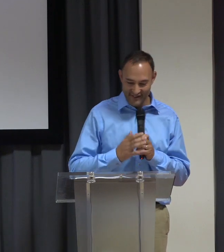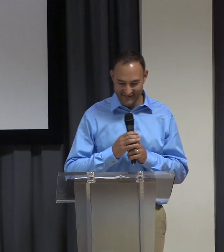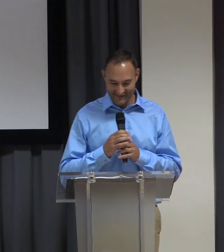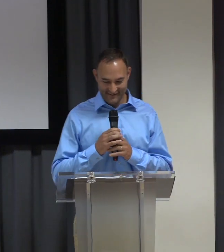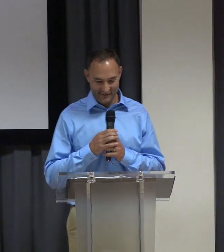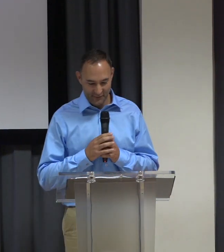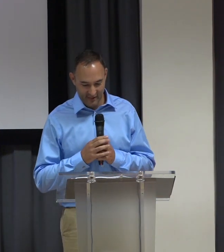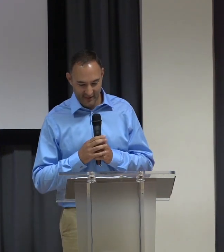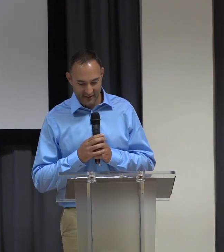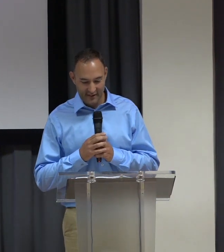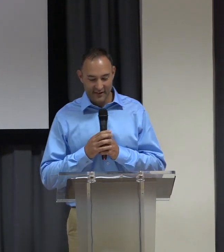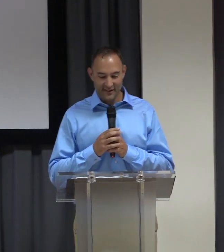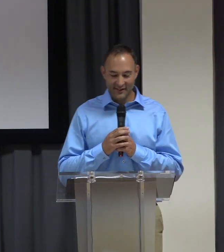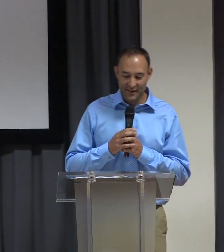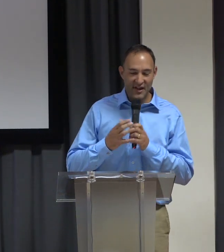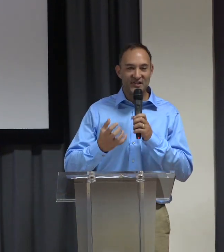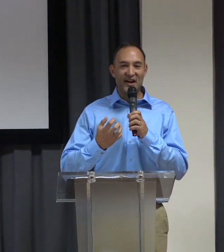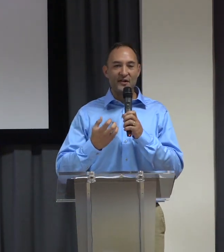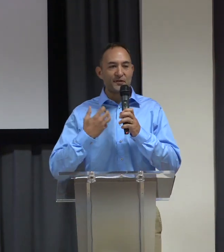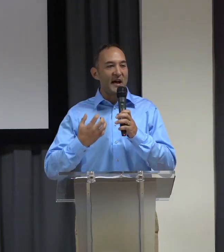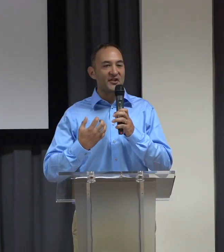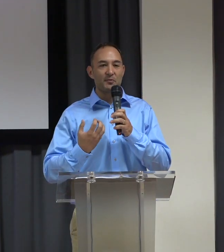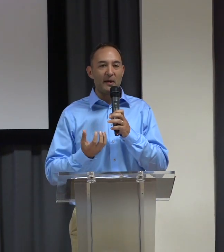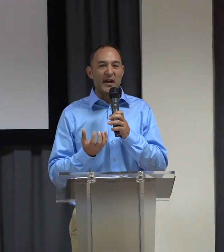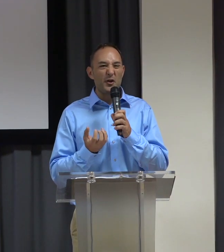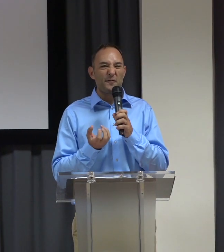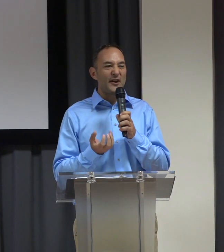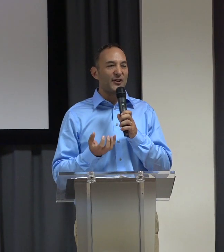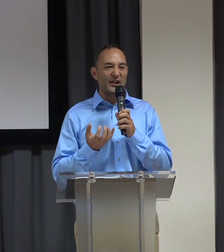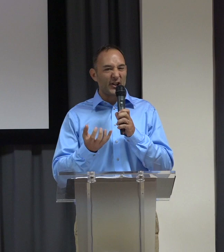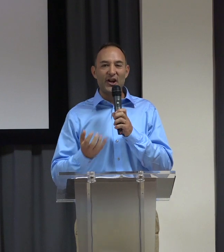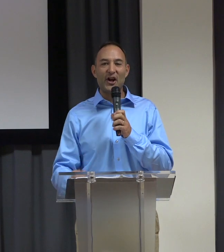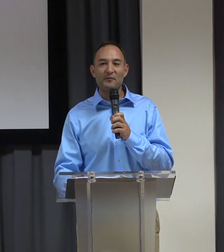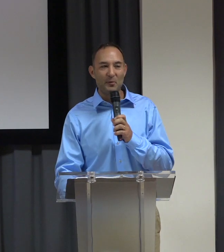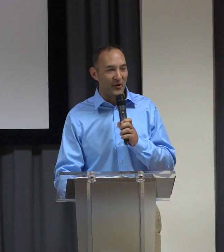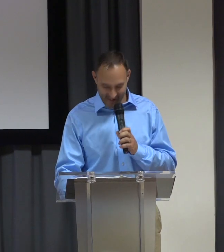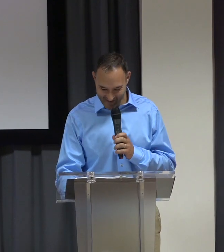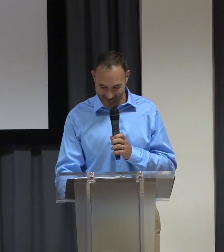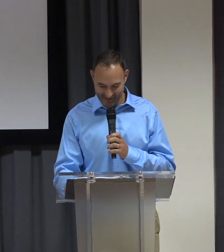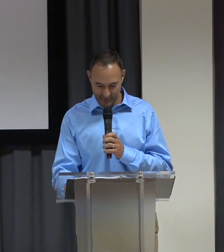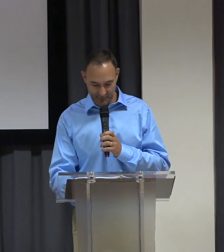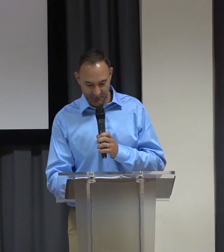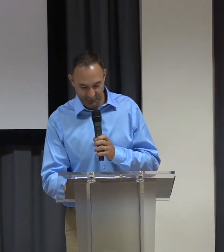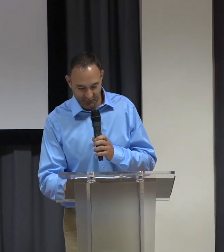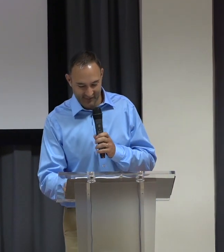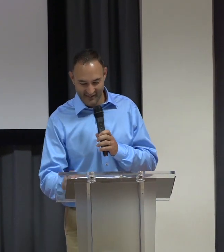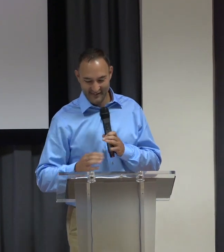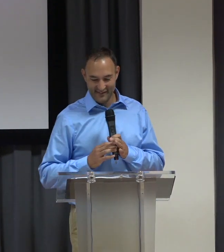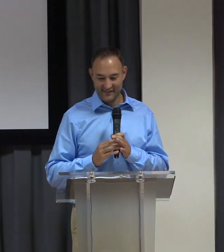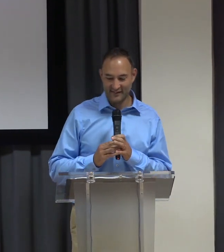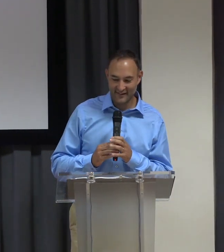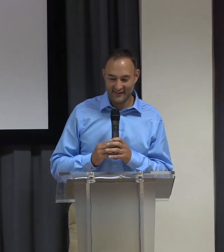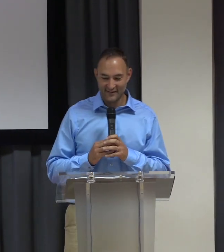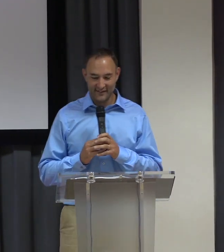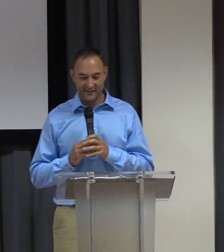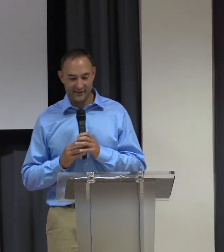front. Je veux vous avertir déjà. This message might make you feel a little uncomfortable, Ce message peut vous faire vous